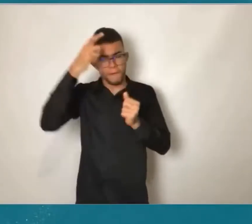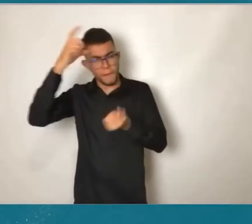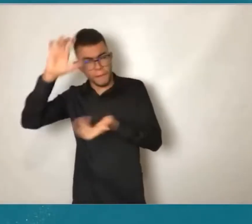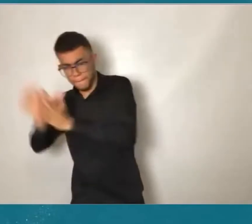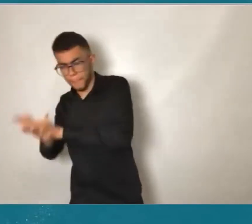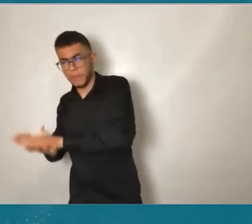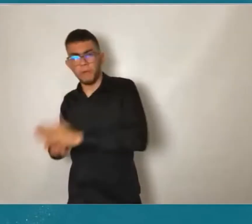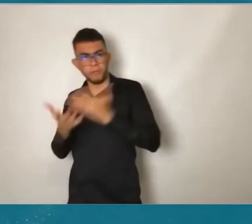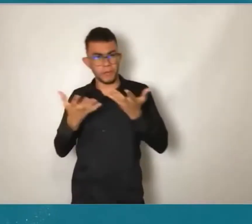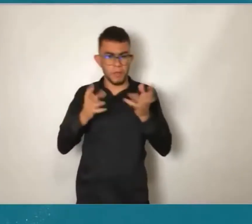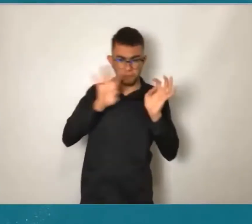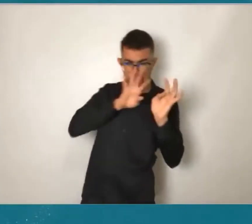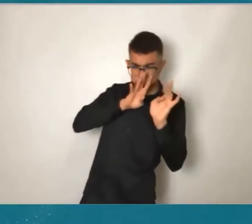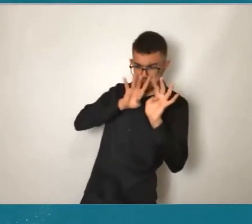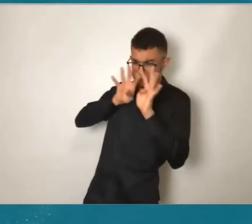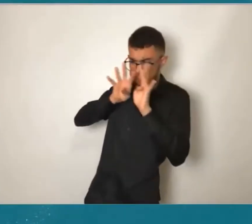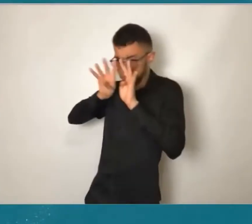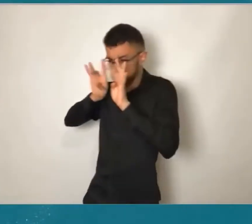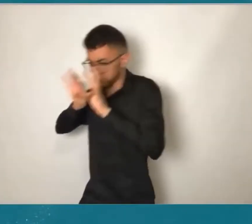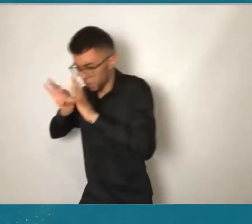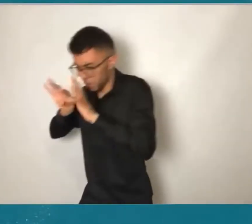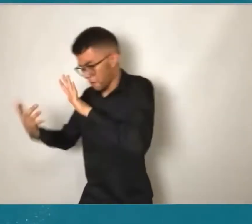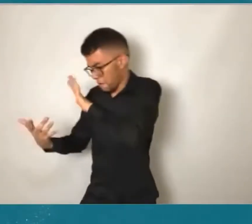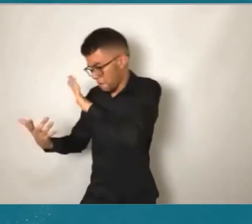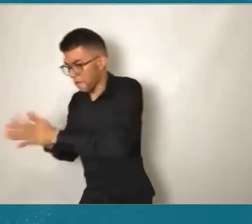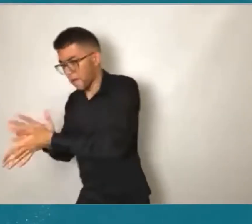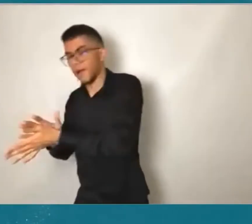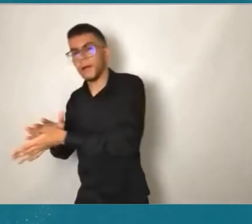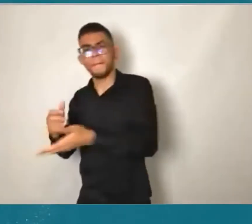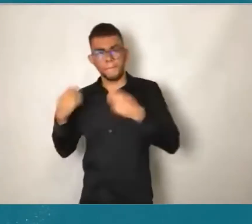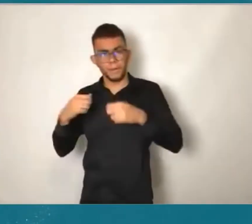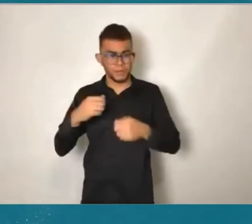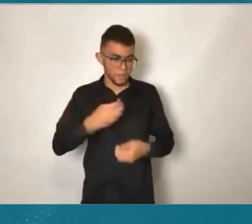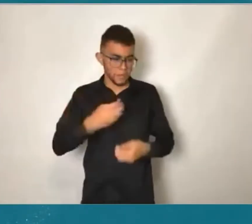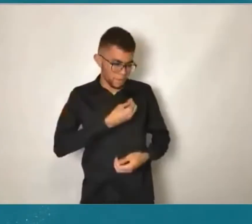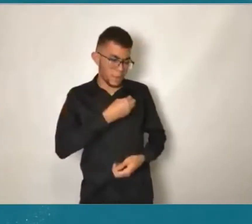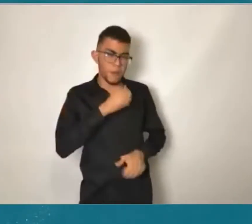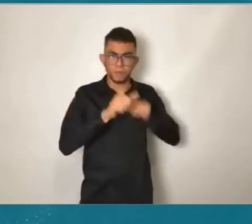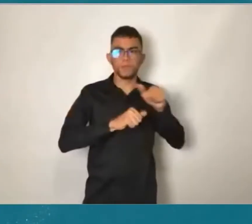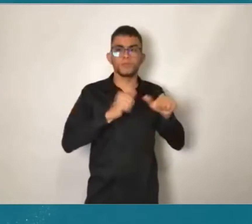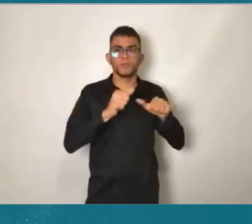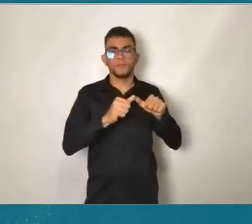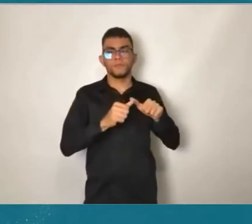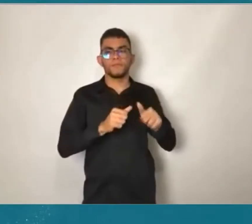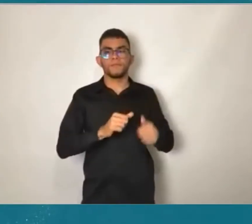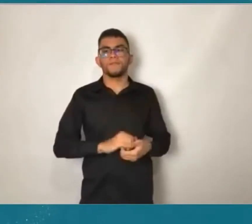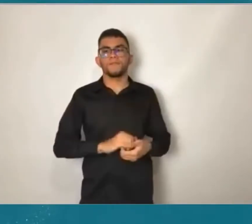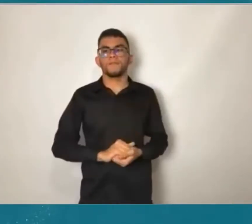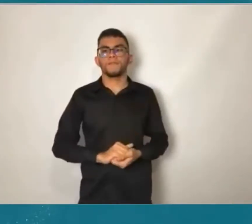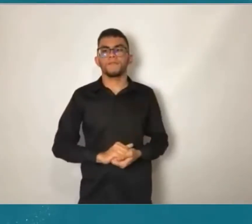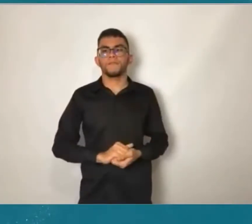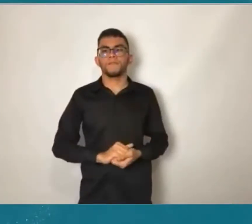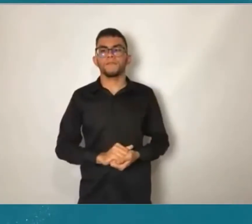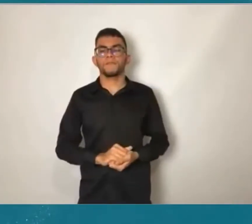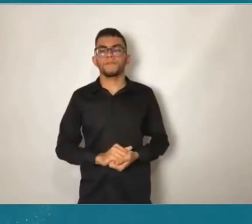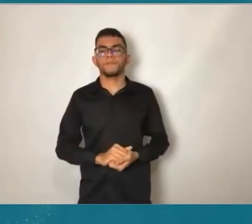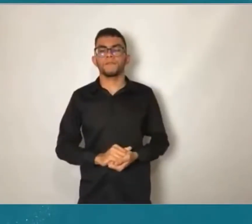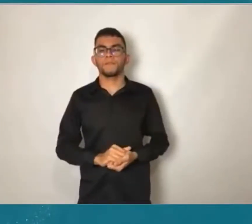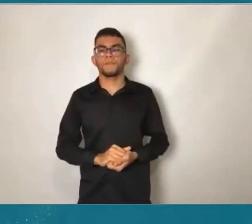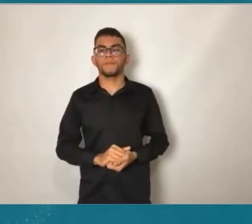única maneira de vencer Satanás e o reino das trevas não é permanecendo nesse plano